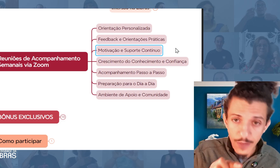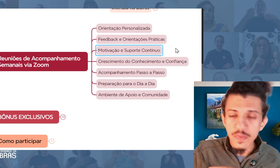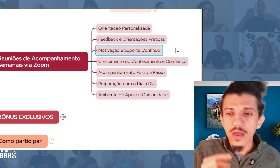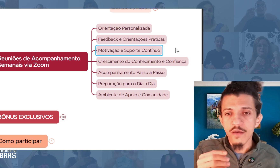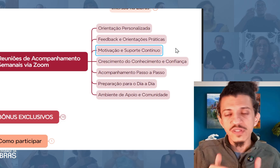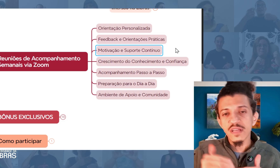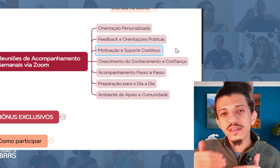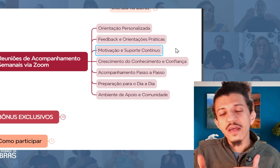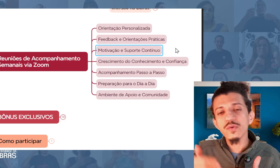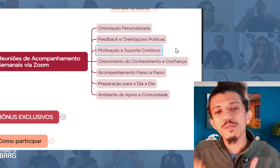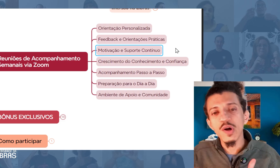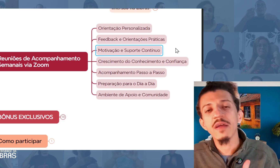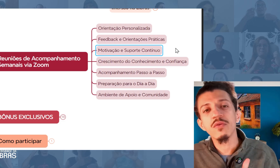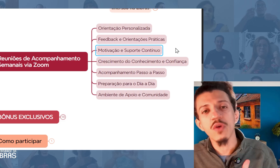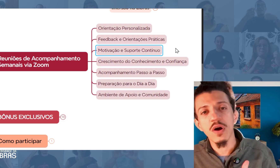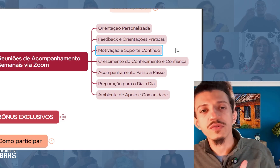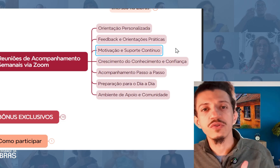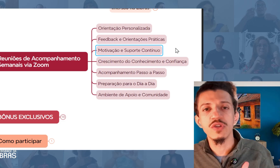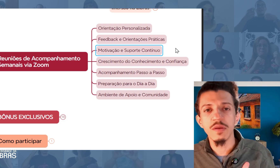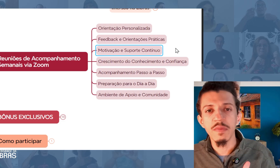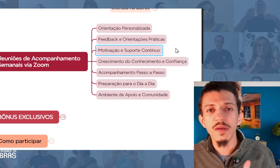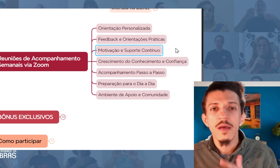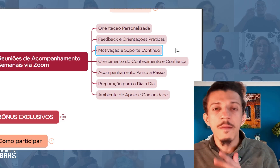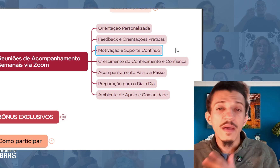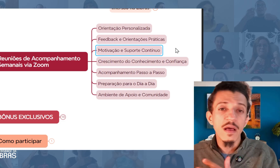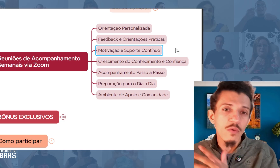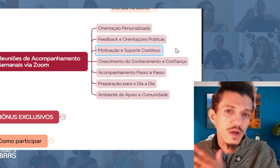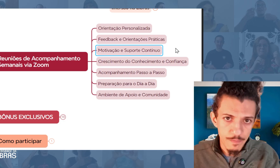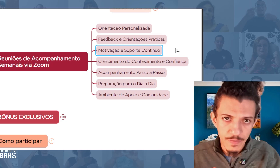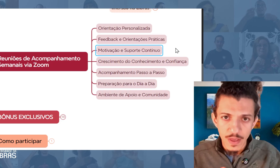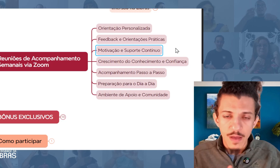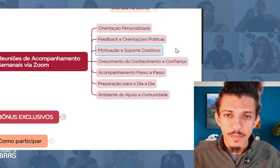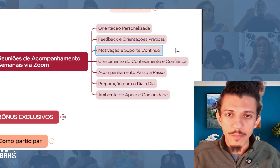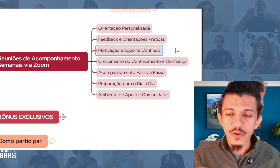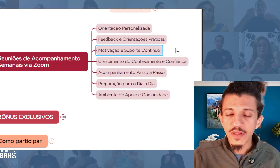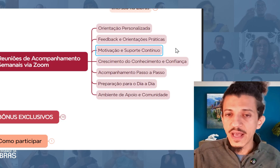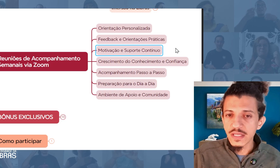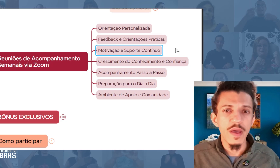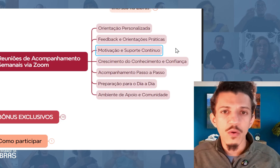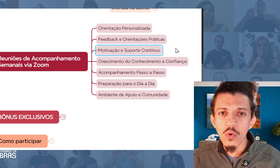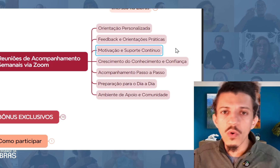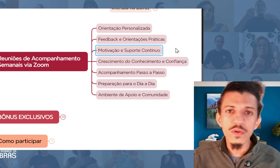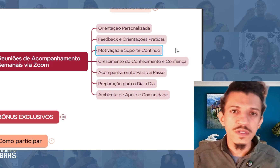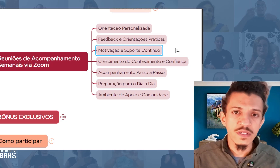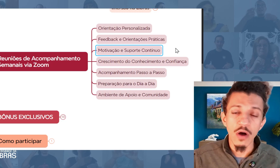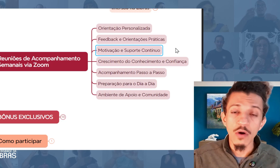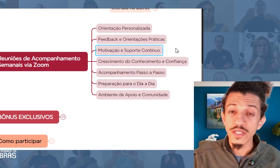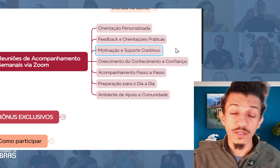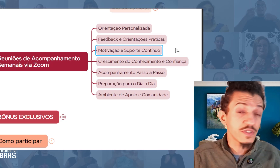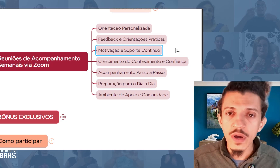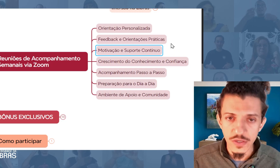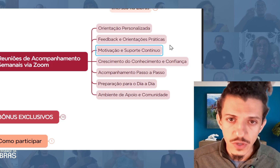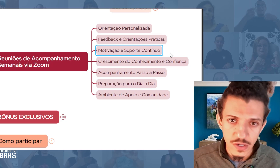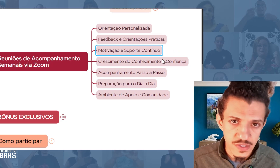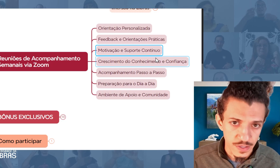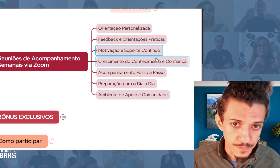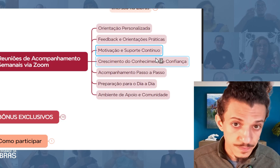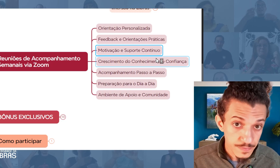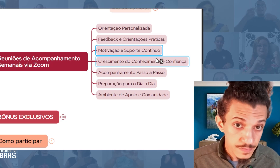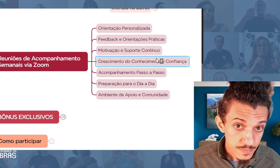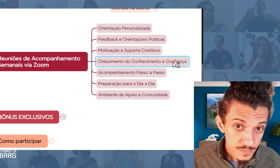aqui, você tem o suporte também do nosso time pelo WhatsApp, poder responder perguntas e tal, ou seja, você nunca está